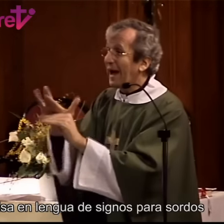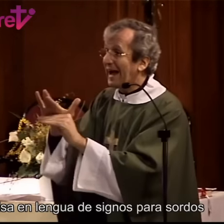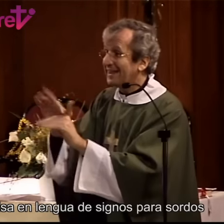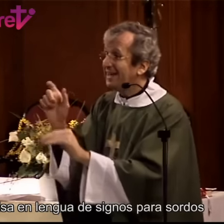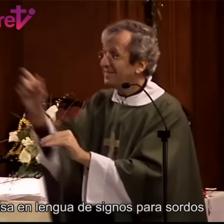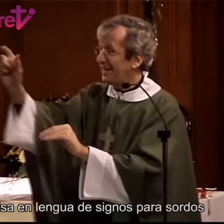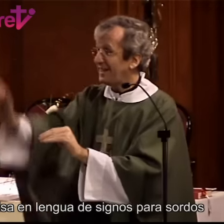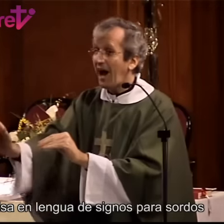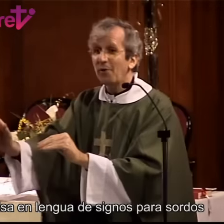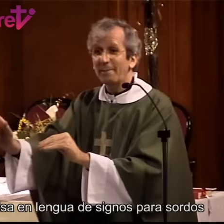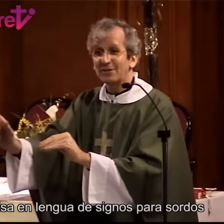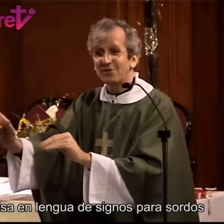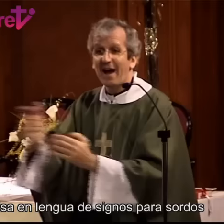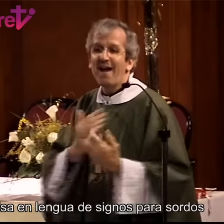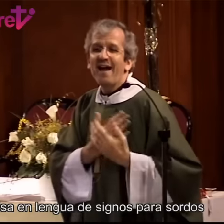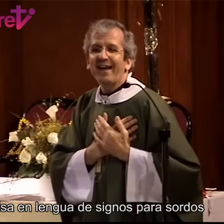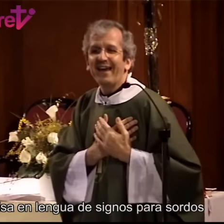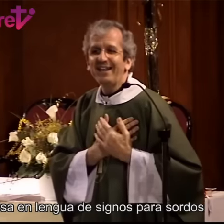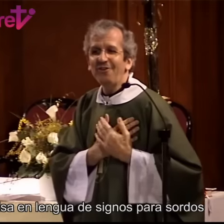carta dirigida a una persona, querido